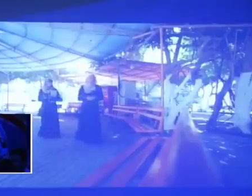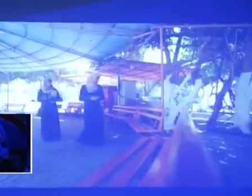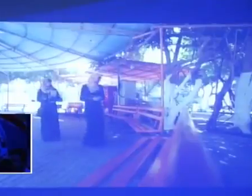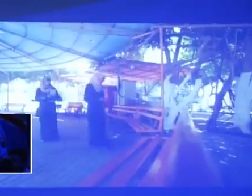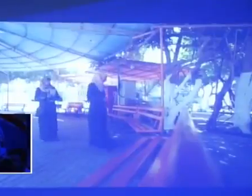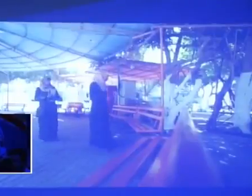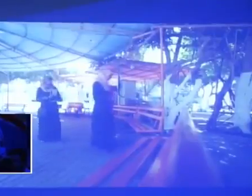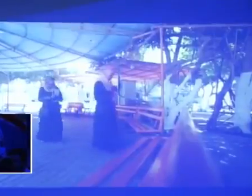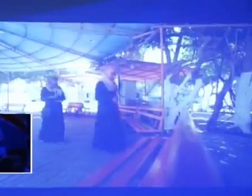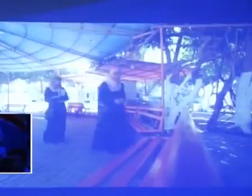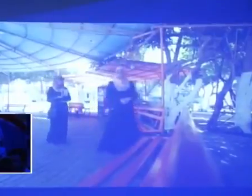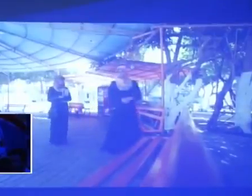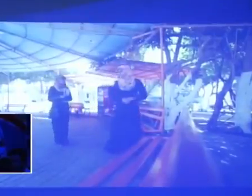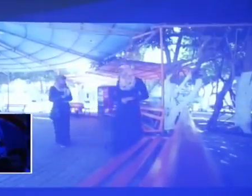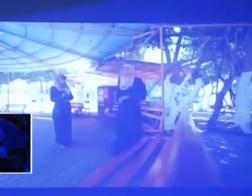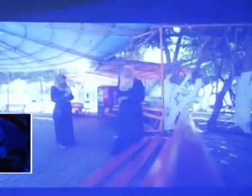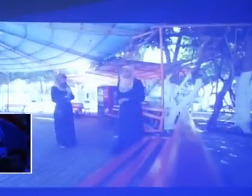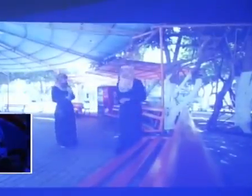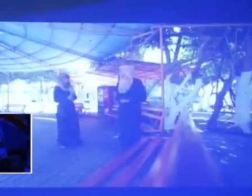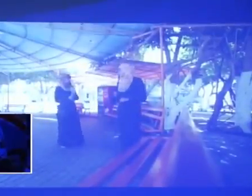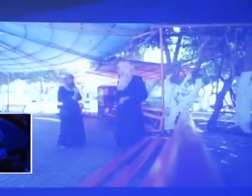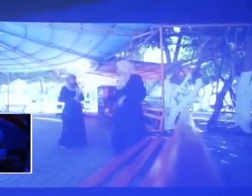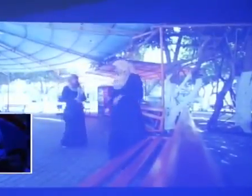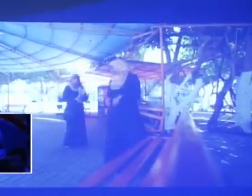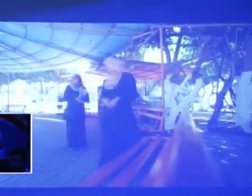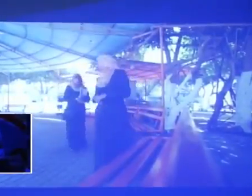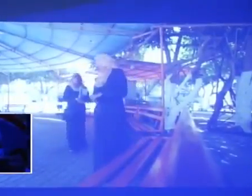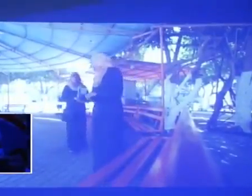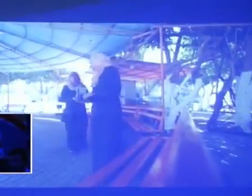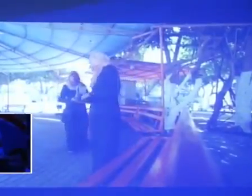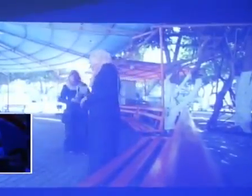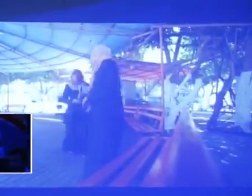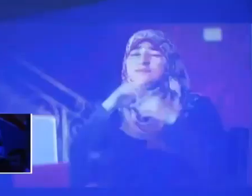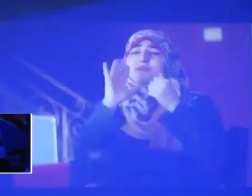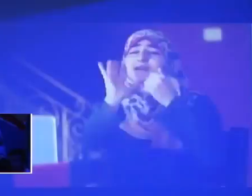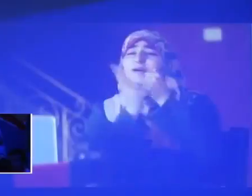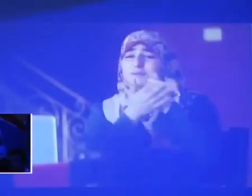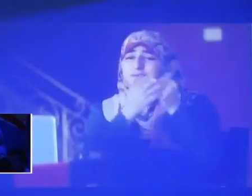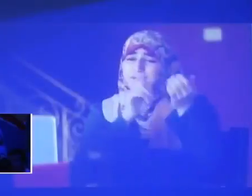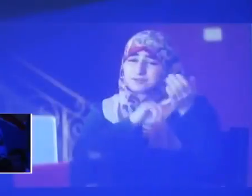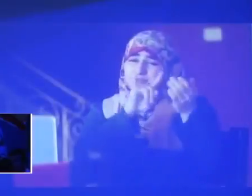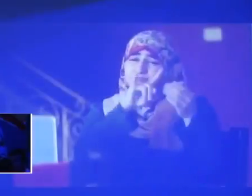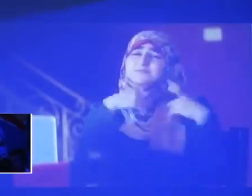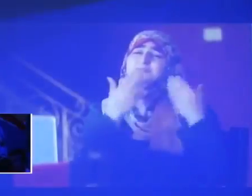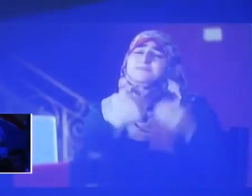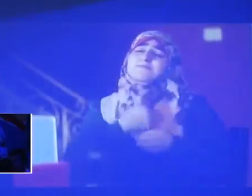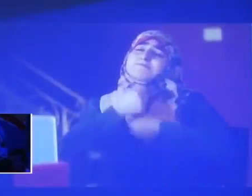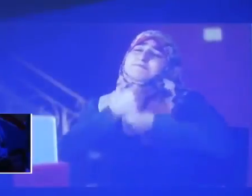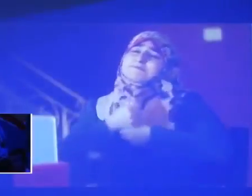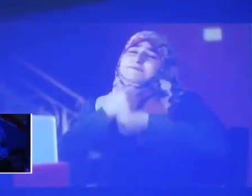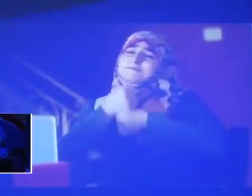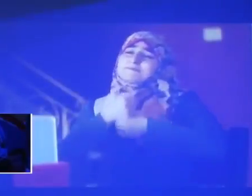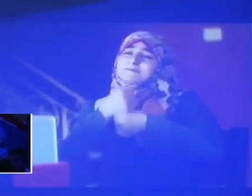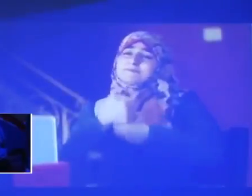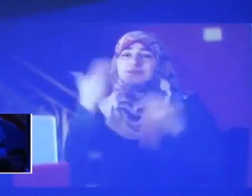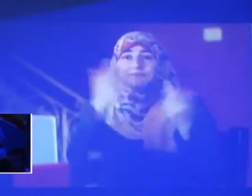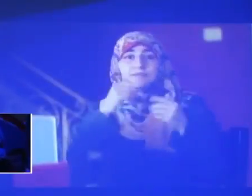2 شهرين واحنا في البيت بعد صف تاسع. بعد هيك طلبوا مني اني اشتغل في الجمعية مدرسة، كان